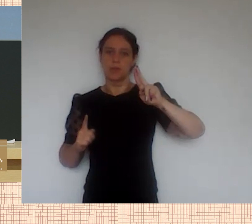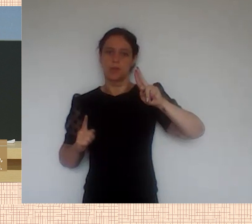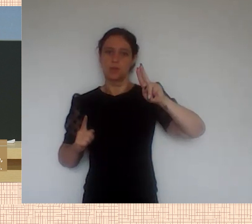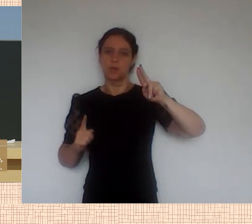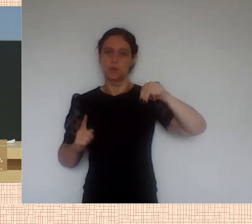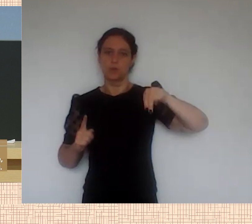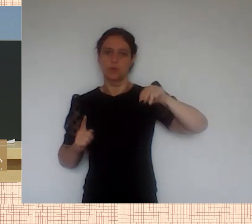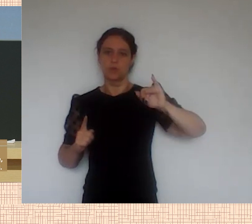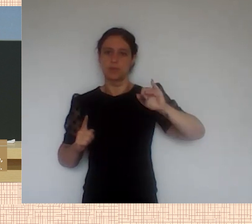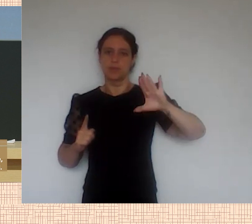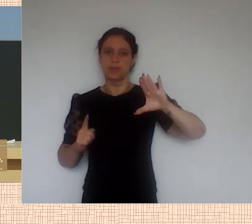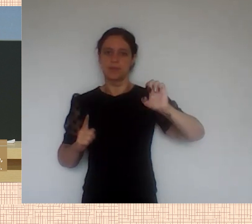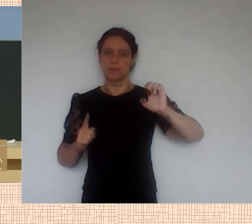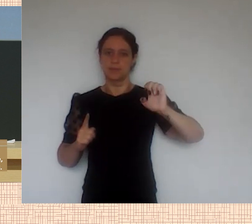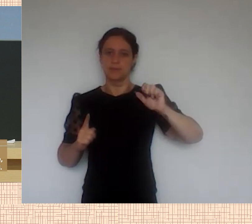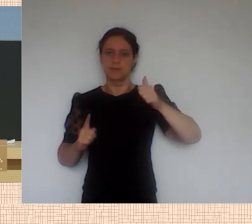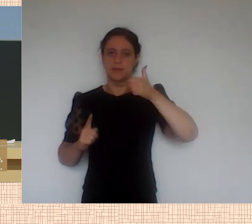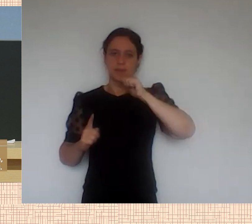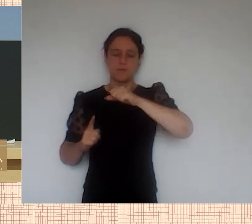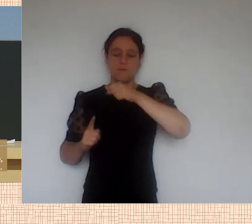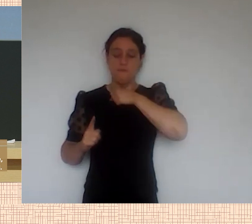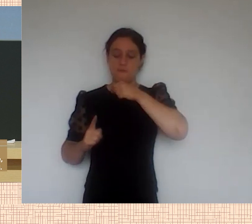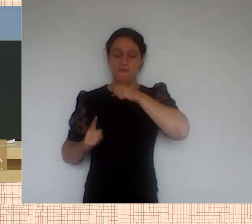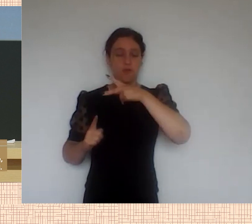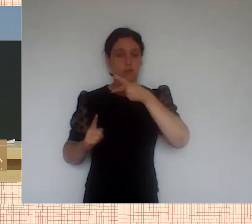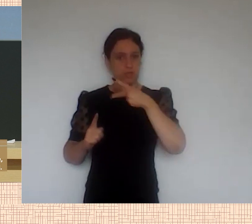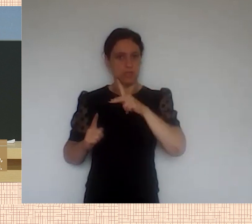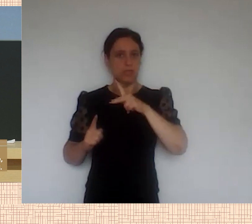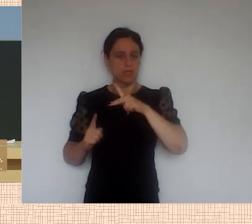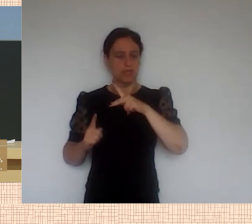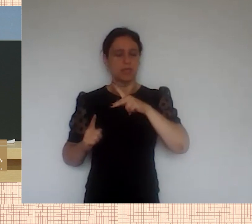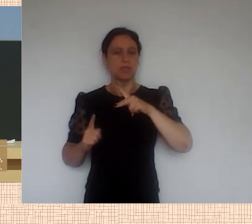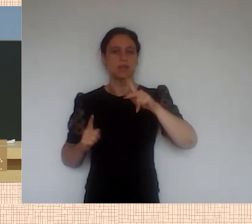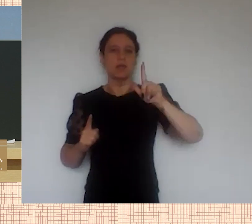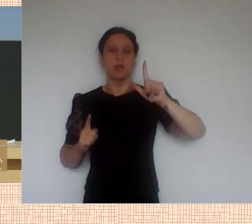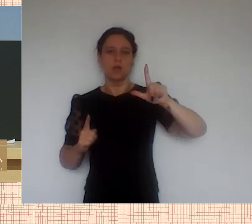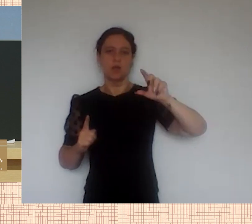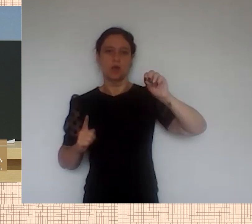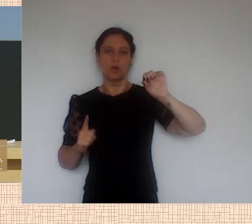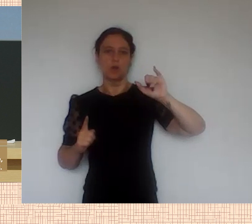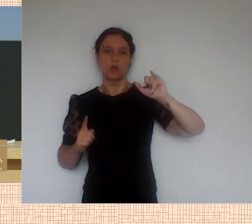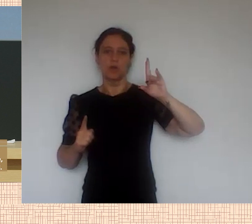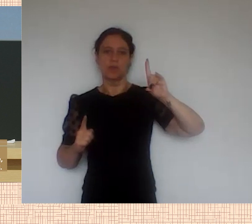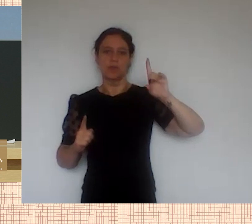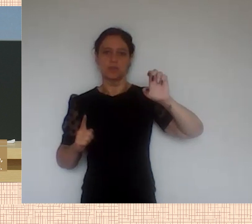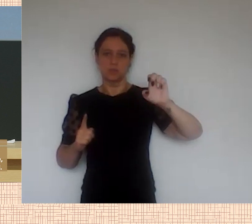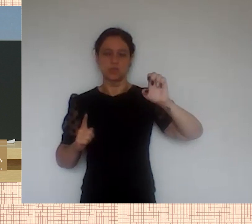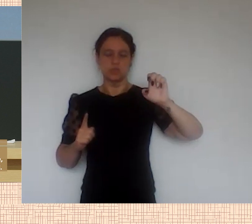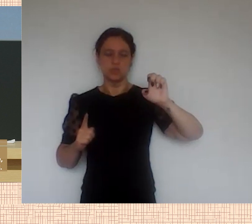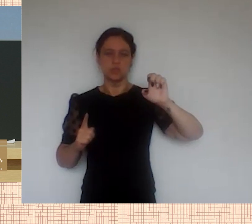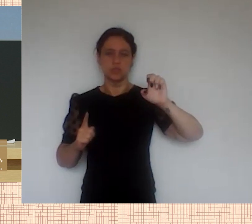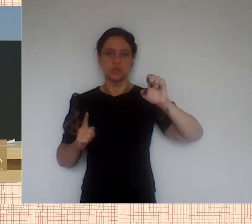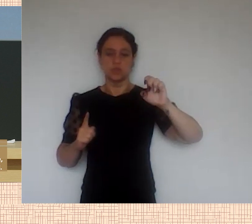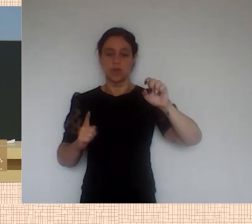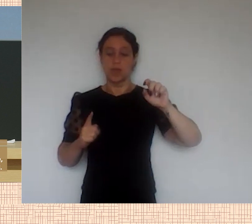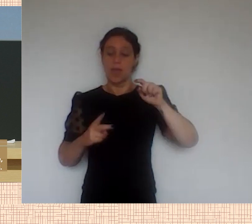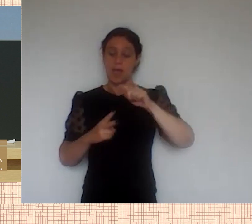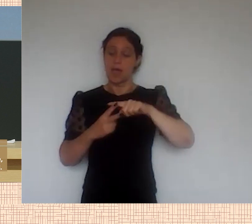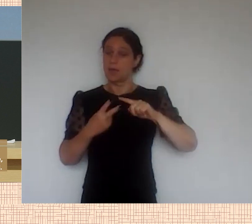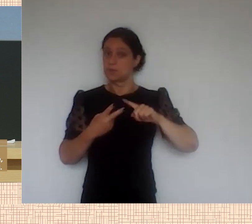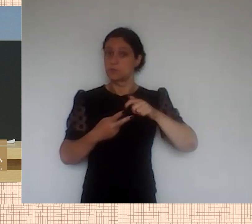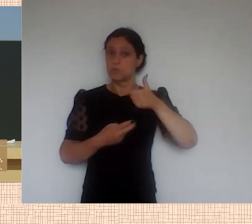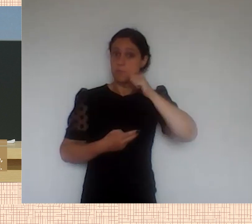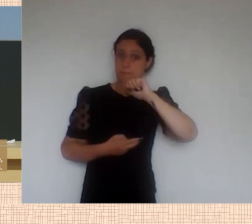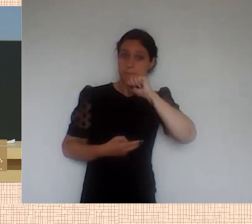E certamente tanto a Lloyd como Eunice devem ter ouvido o